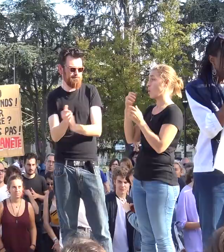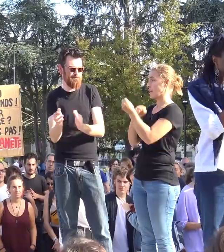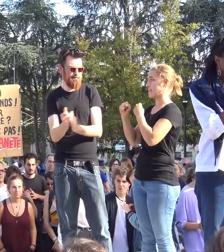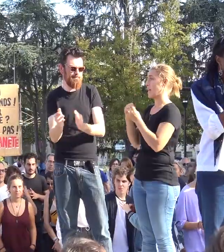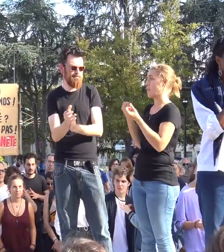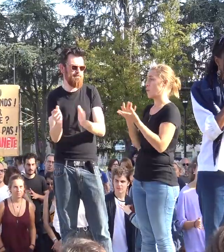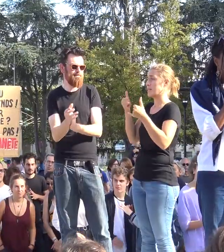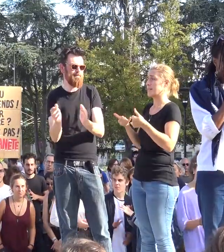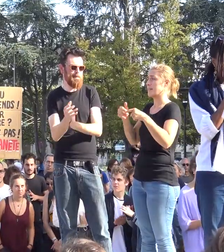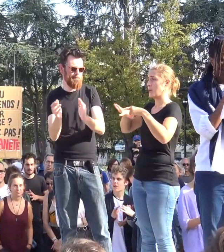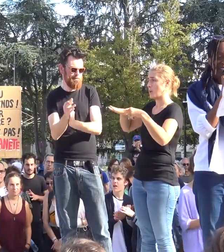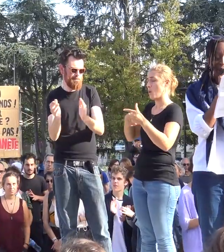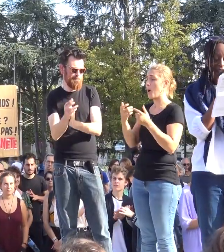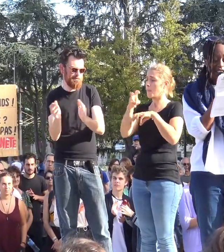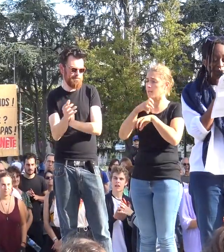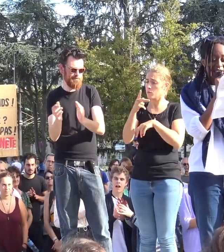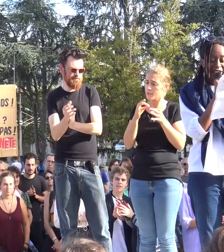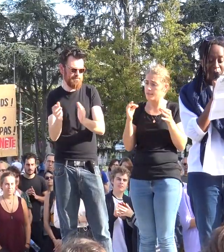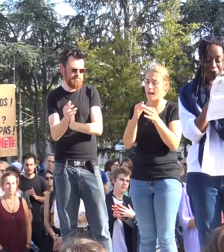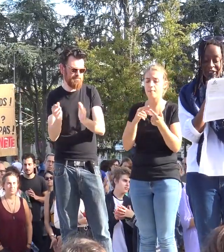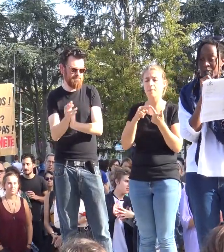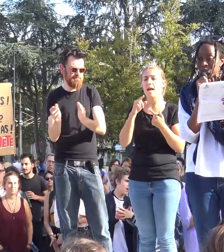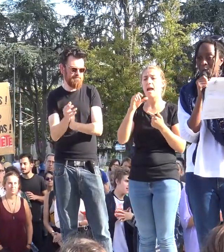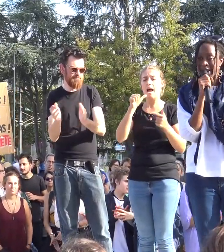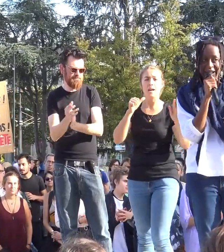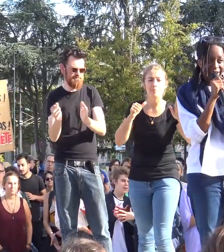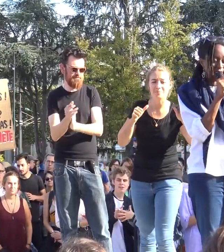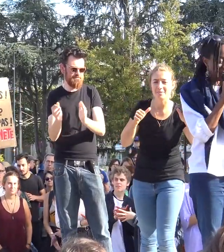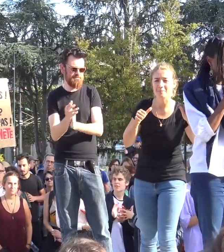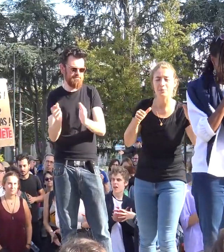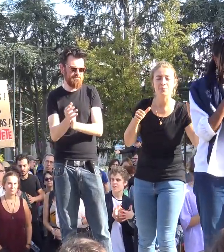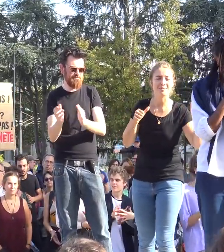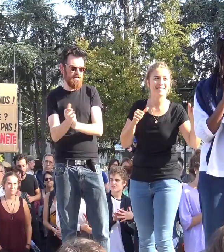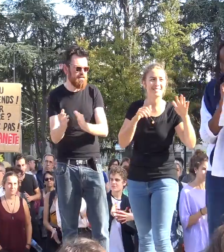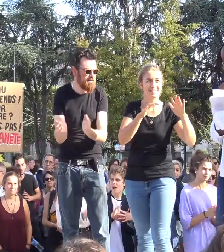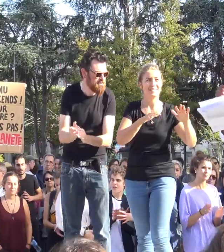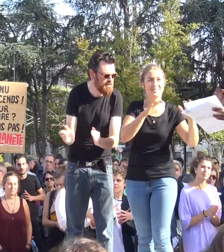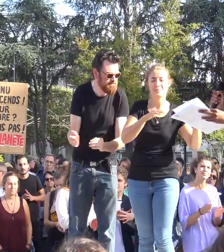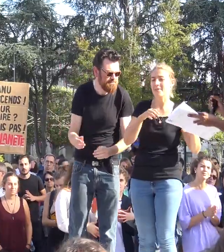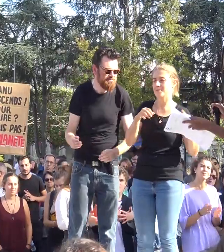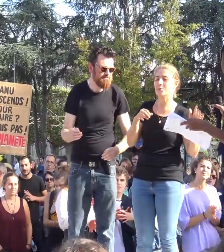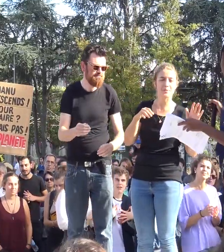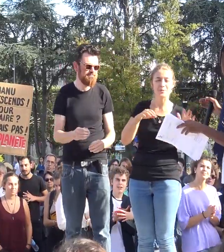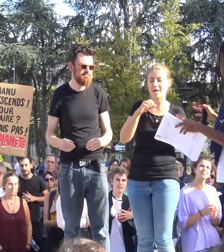et nous a prêté ses locaux. Alternativa qui nous a aidé à produire des contenus pour la caravane.